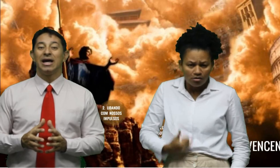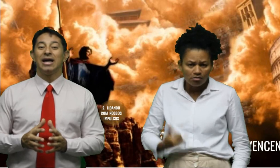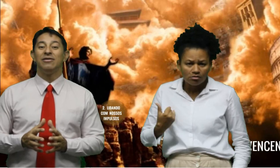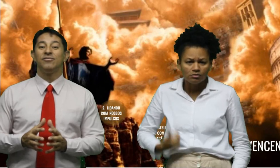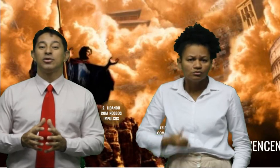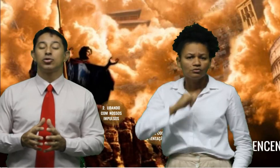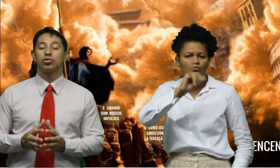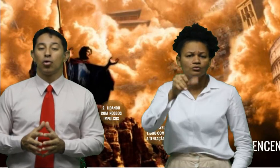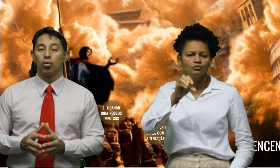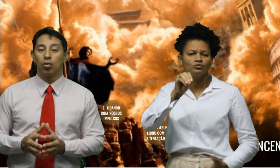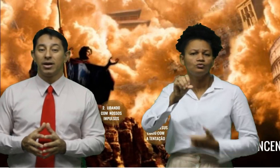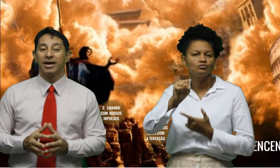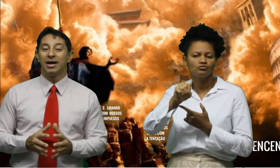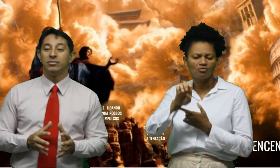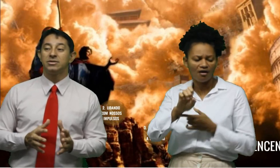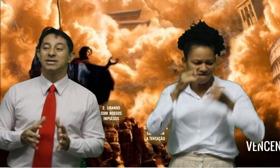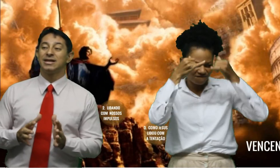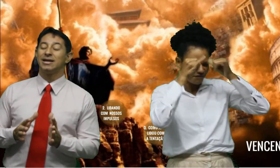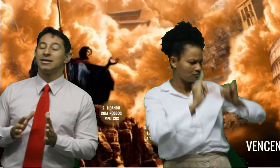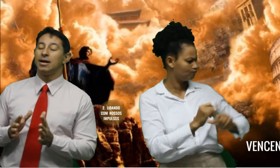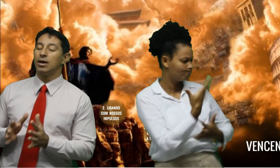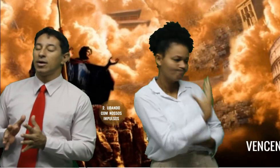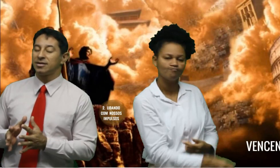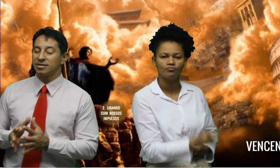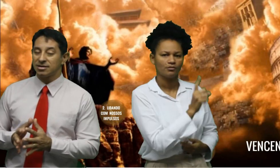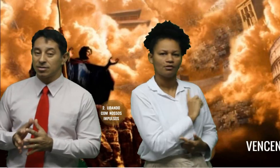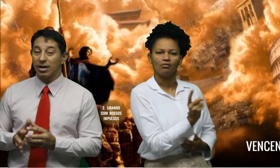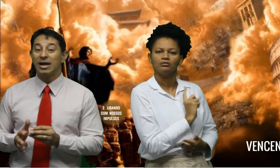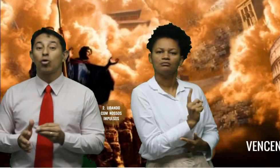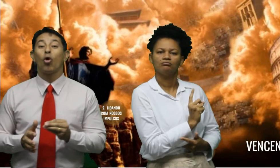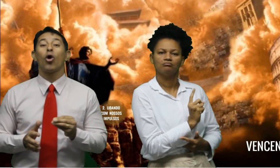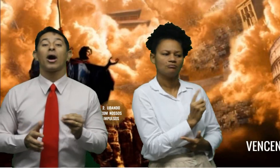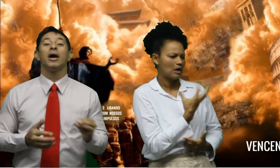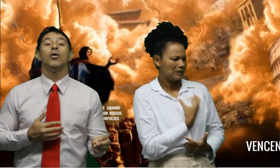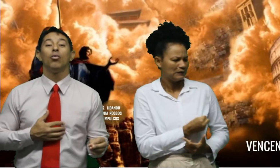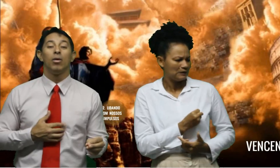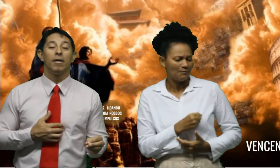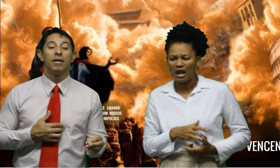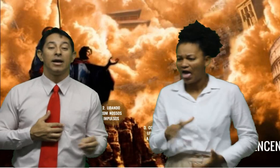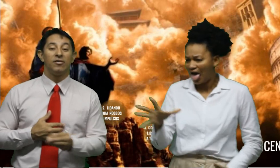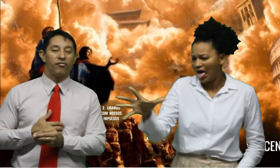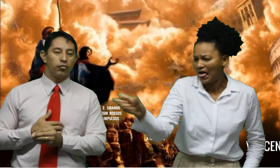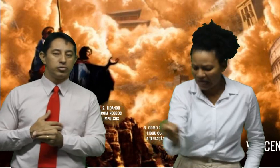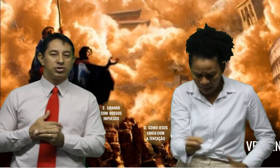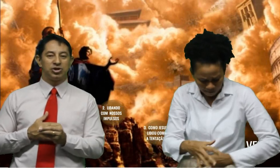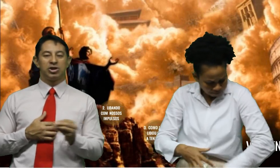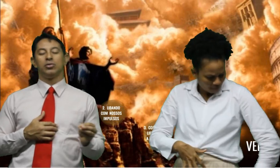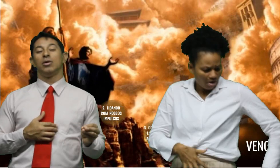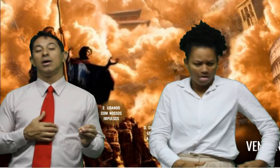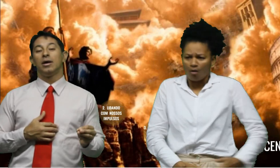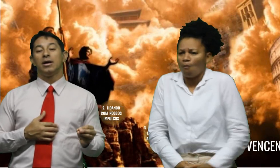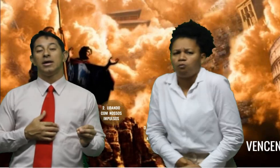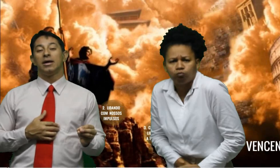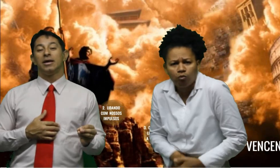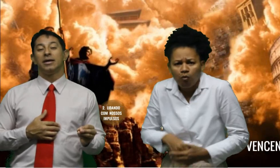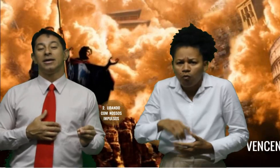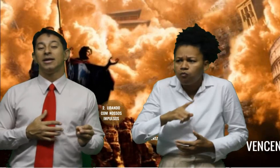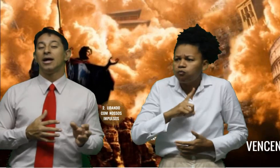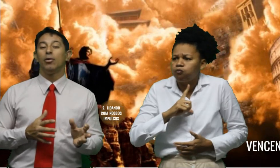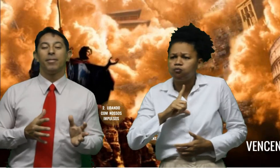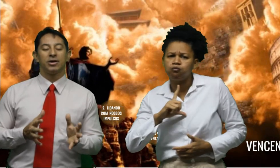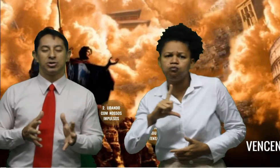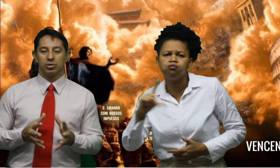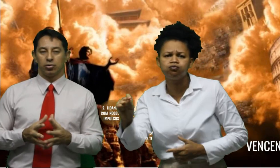José evitou, não cedeu à tentação, ele correu, ele fugiu